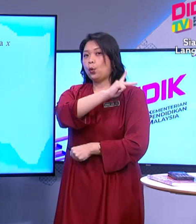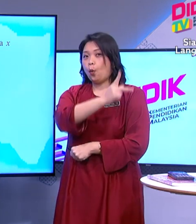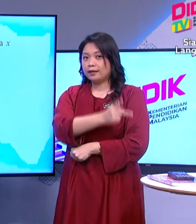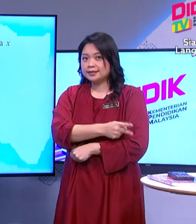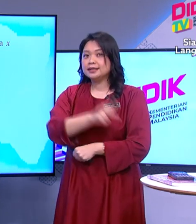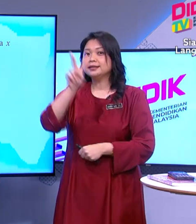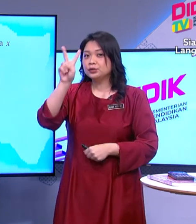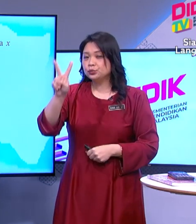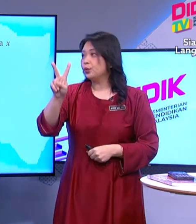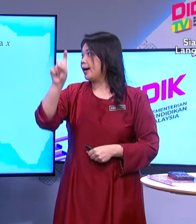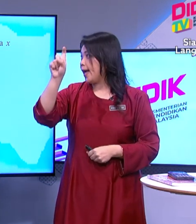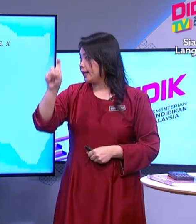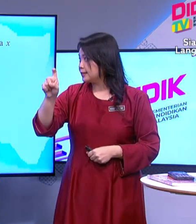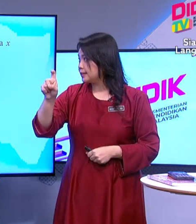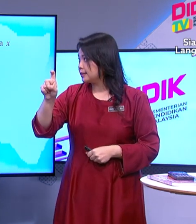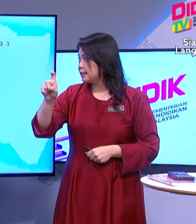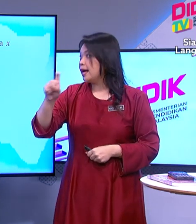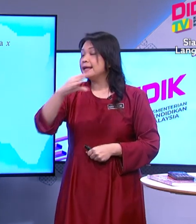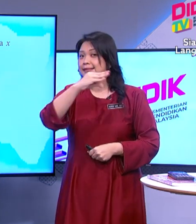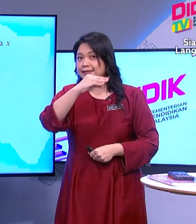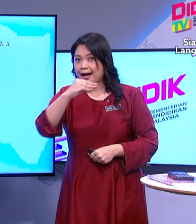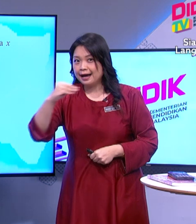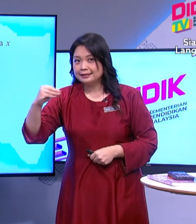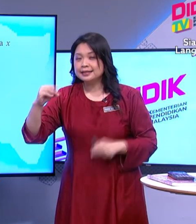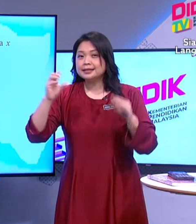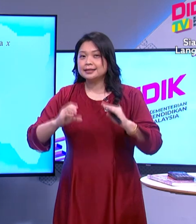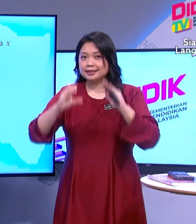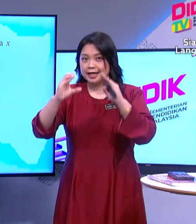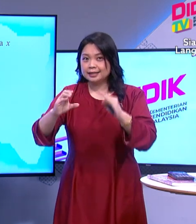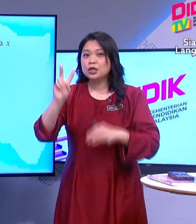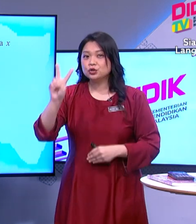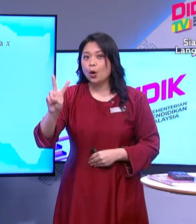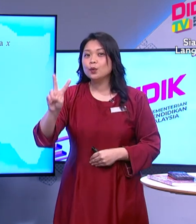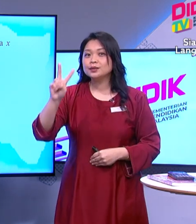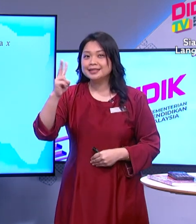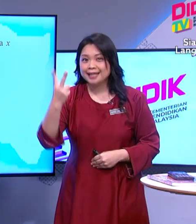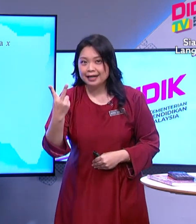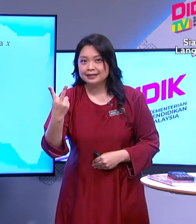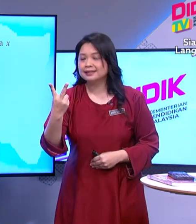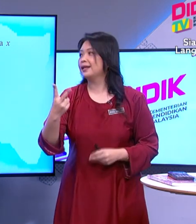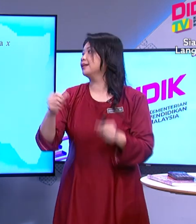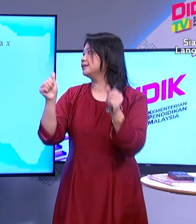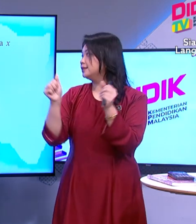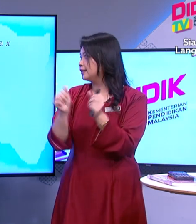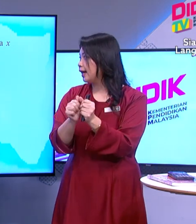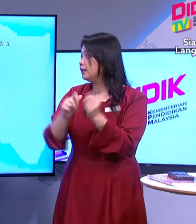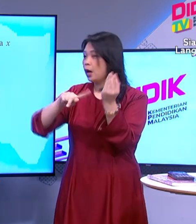kuasa 2x dan secara song-song dengan